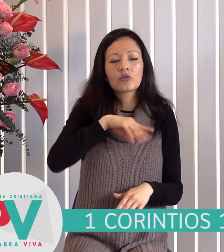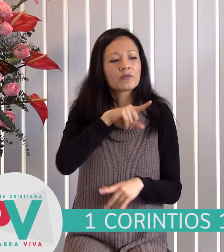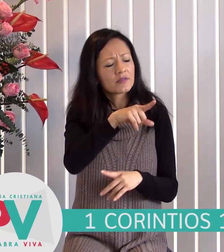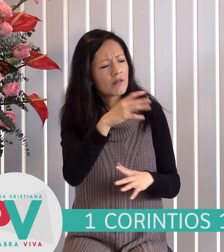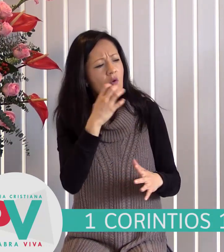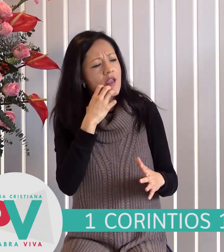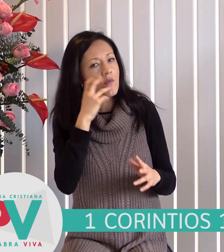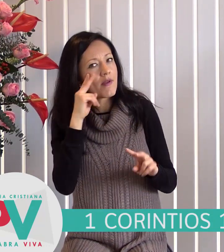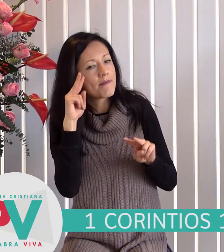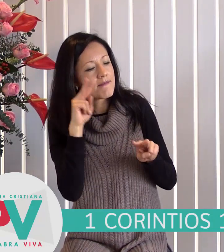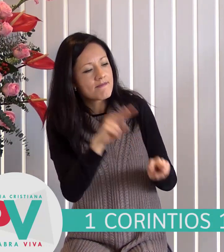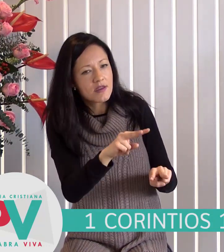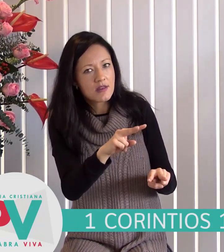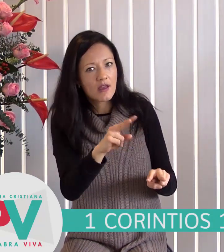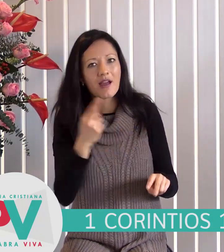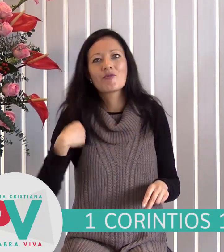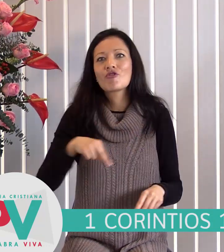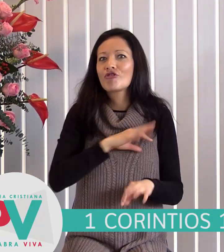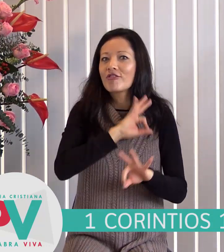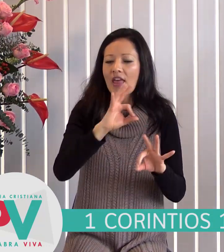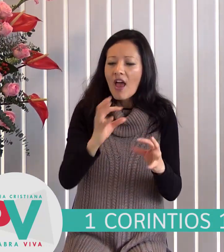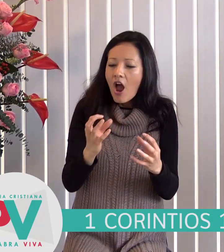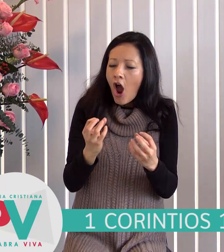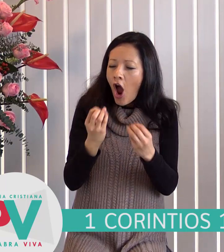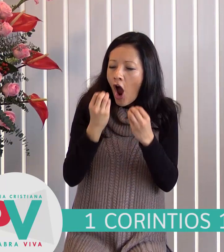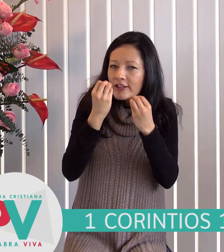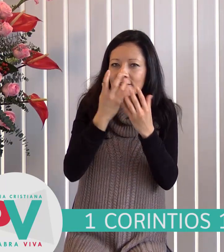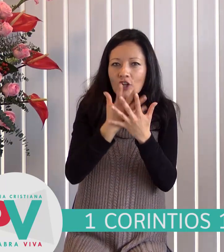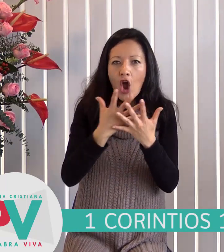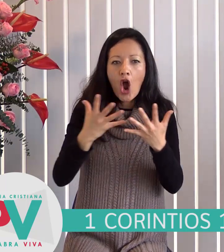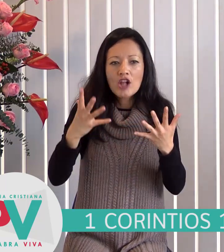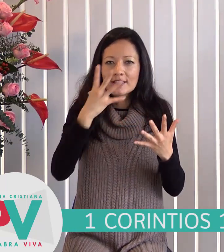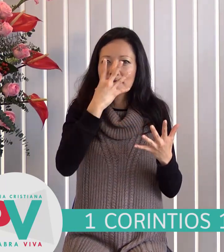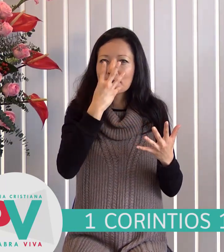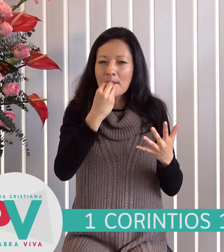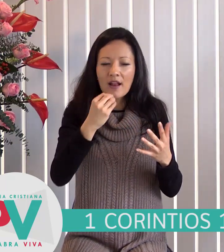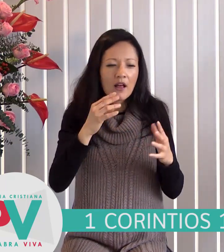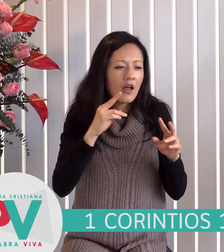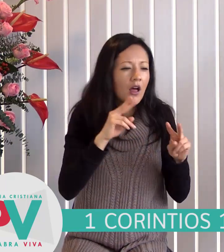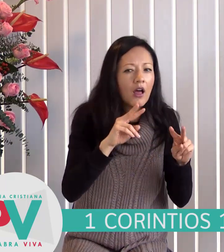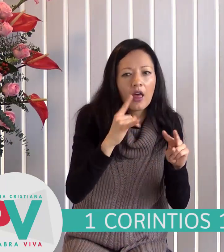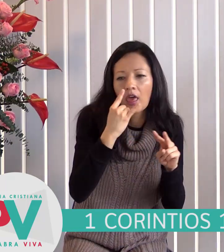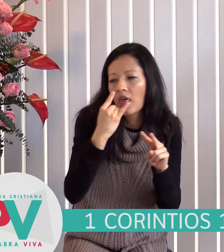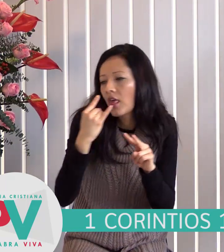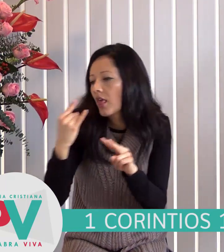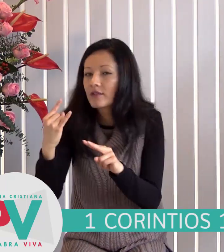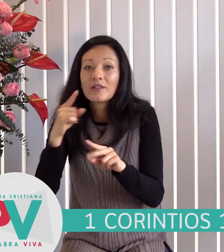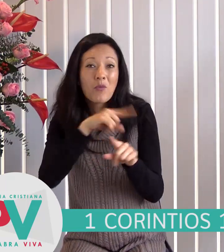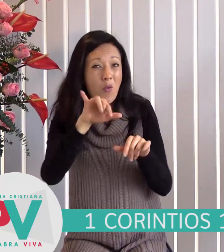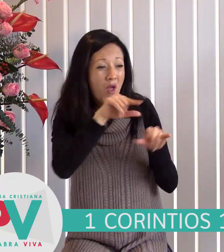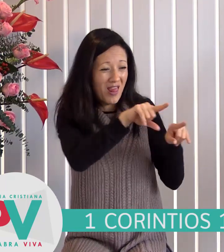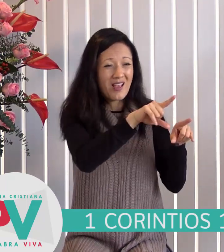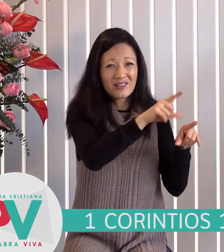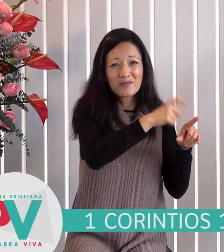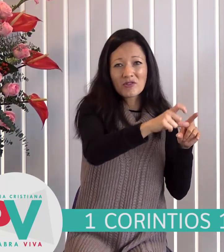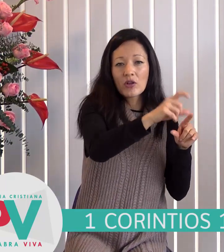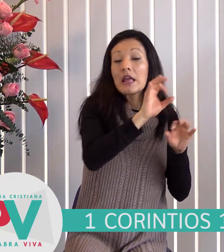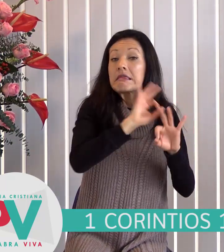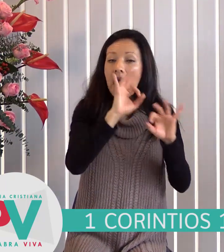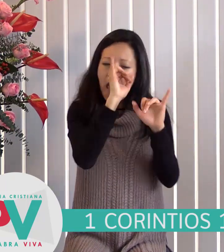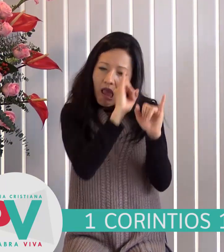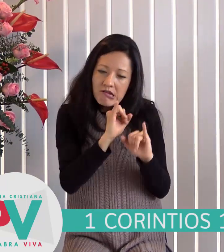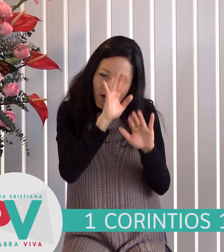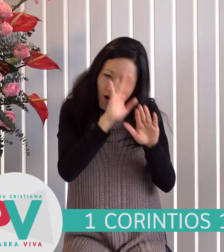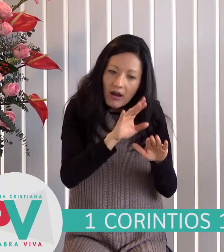para nosotros, para que no codiciemos cosas malas como ellos codiciaron, ni seáis idólatras